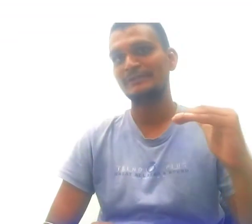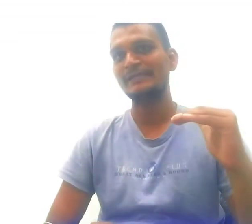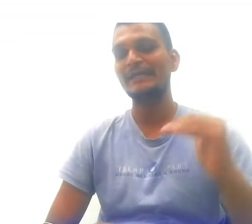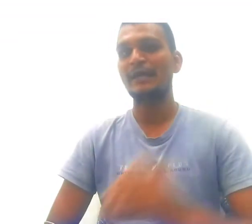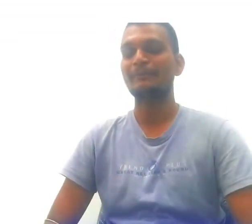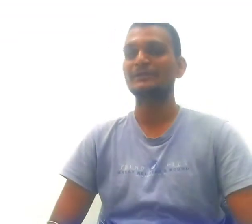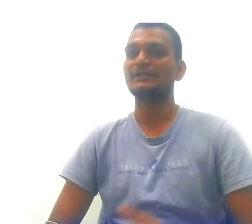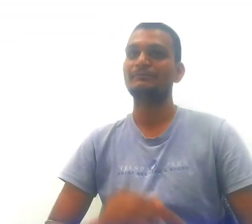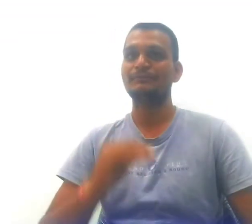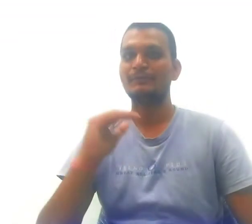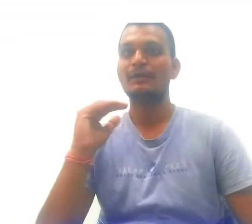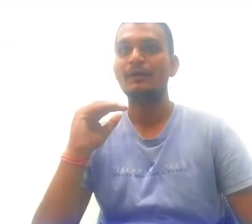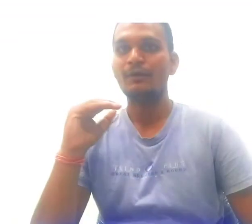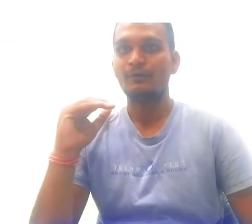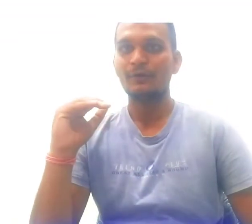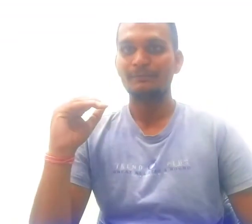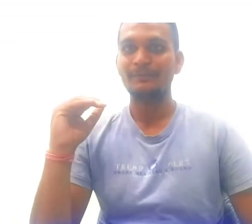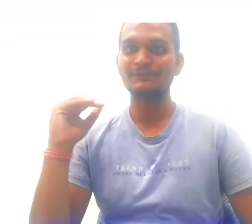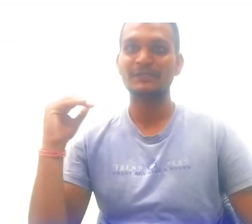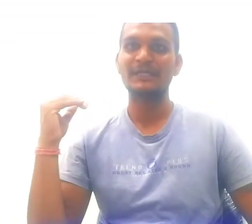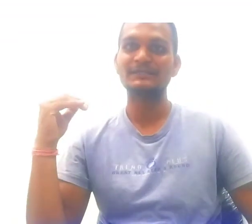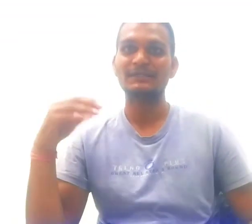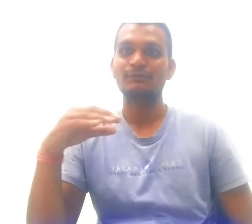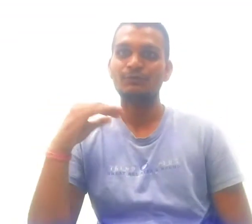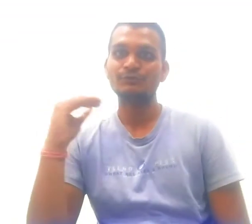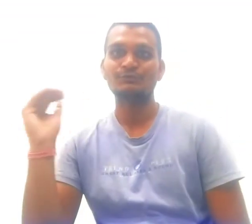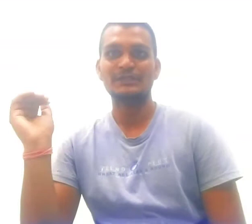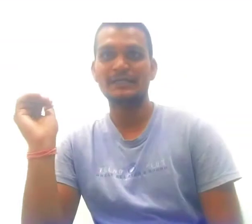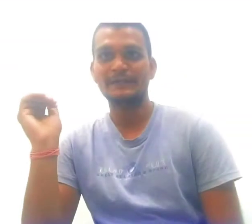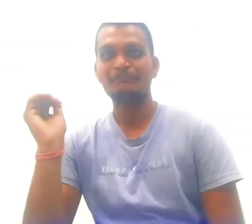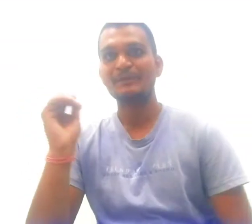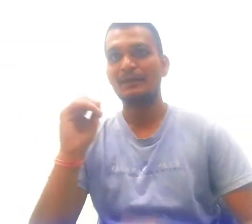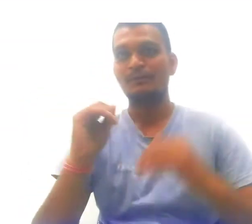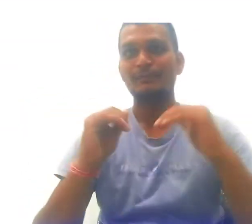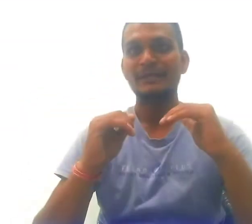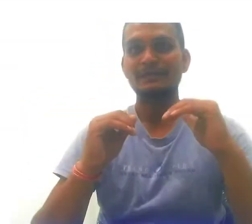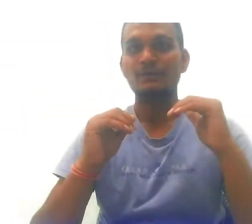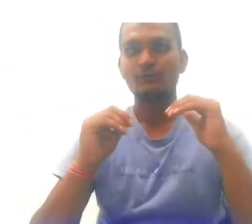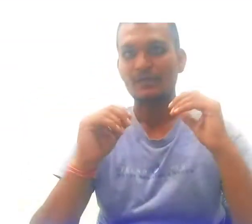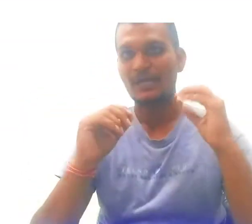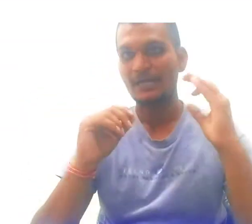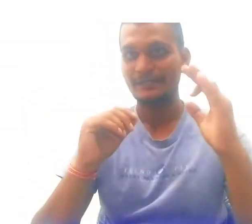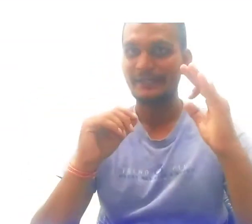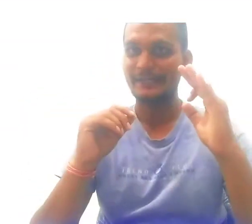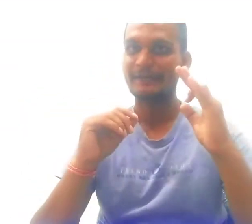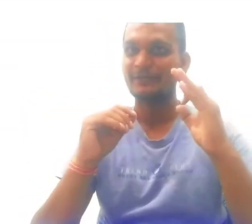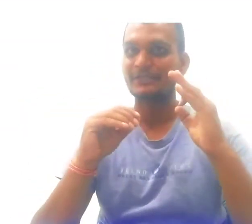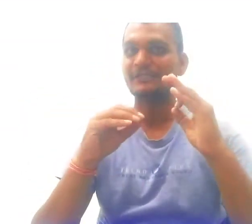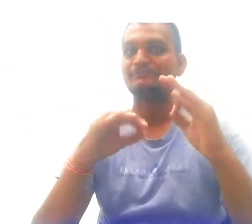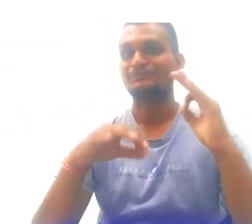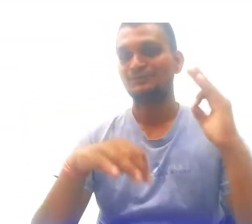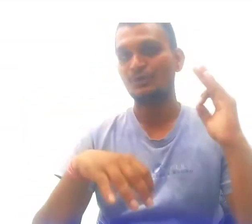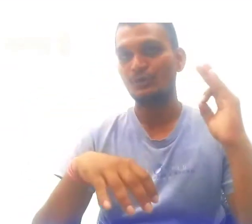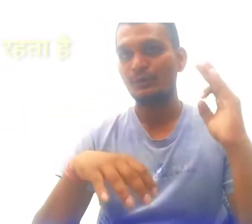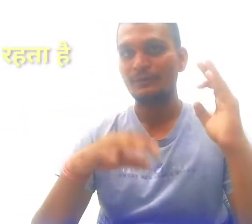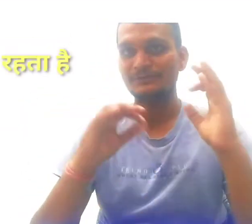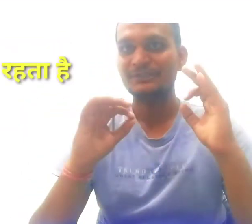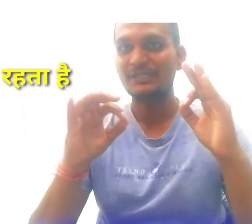सही है आपकी जगह, और मैं जो कहना चाह रहा हूँ वो कुछ अलग है। मैं कहता हूँ कि हाँ है एक व्यक्ति जो जिंदगी